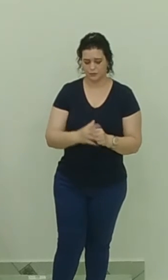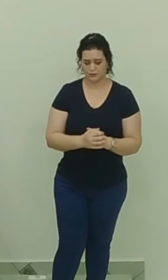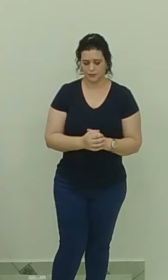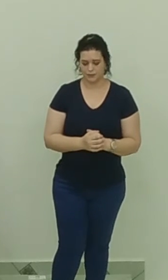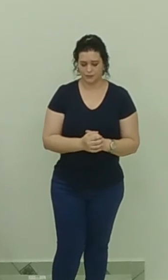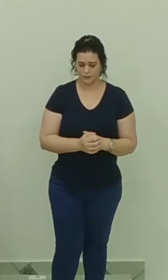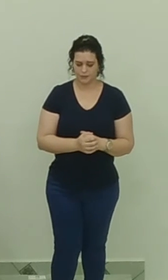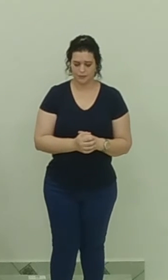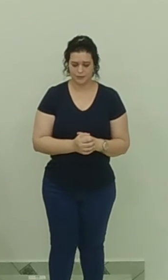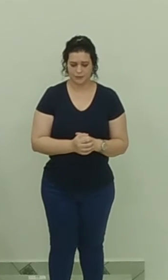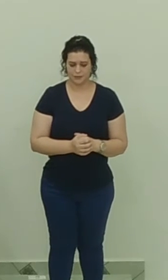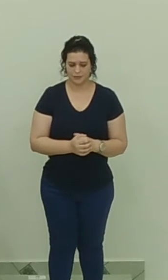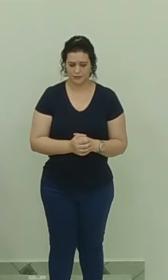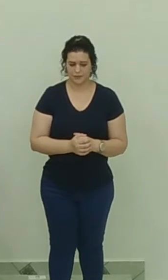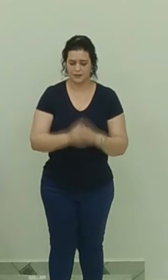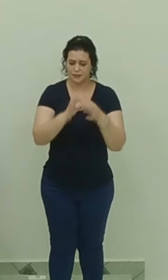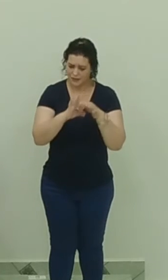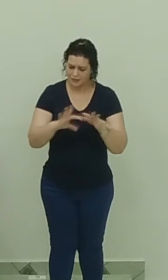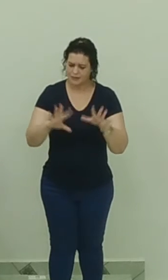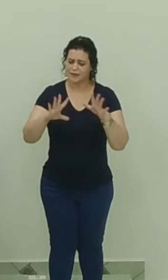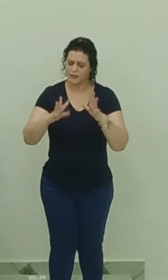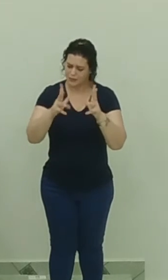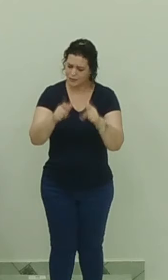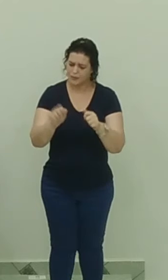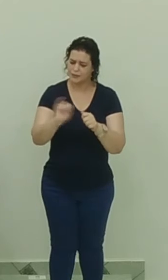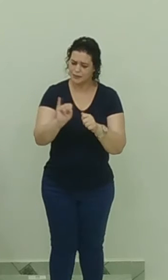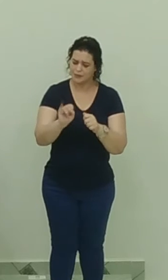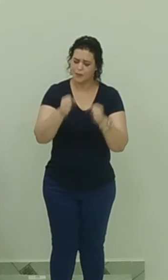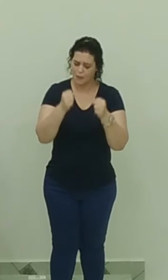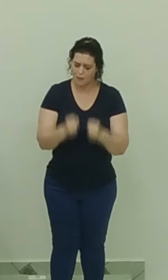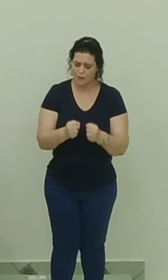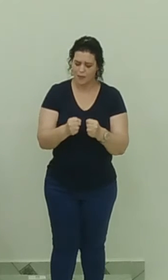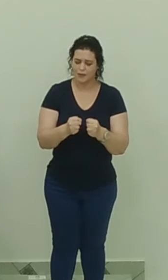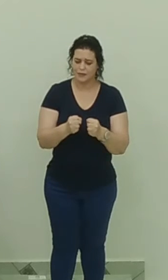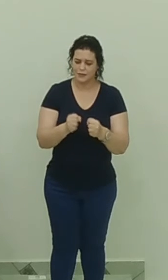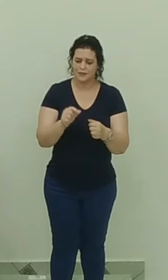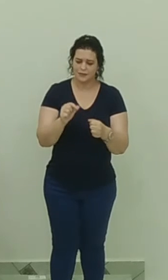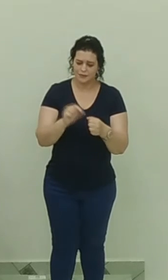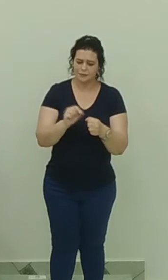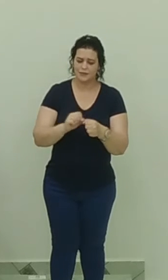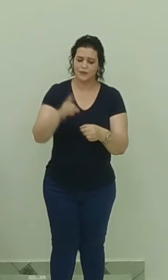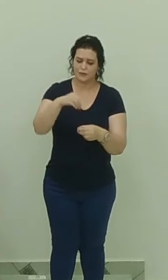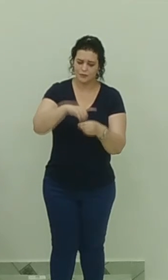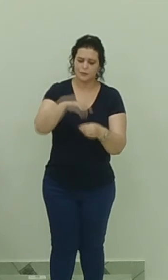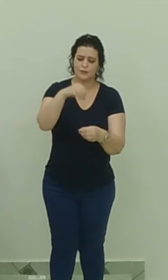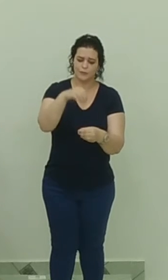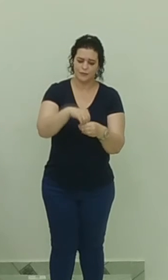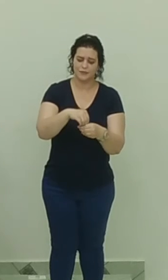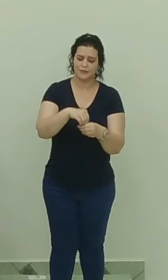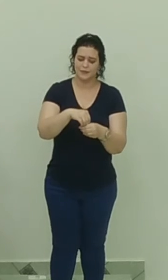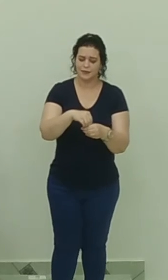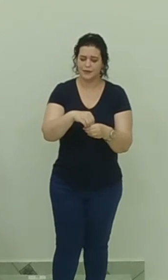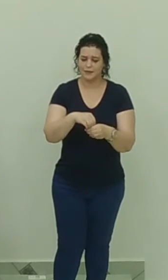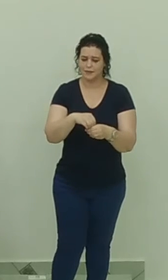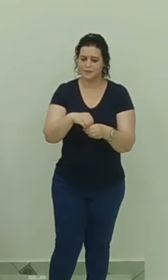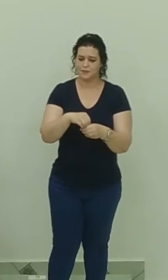permitindo que eles possam hoje estar participando alegremente do ato de devolução de parte das